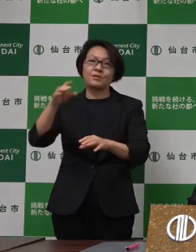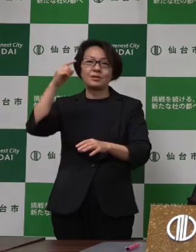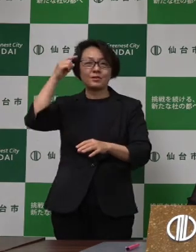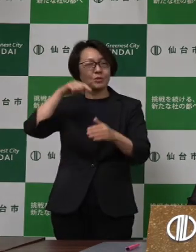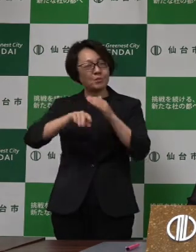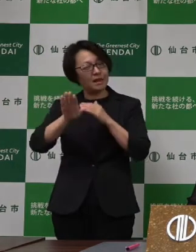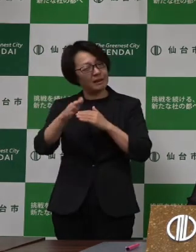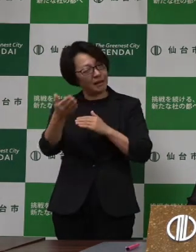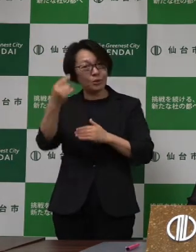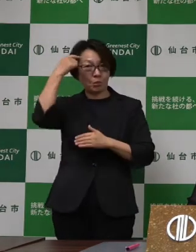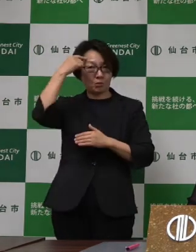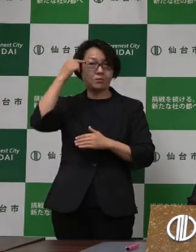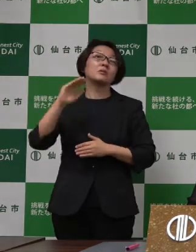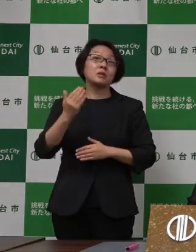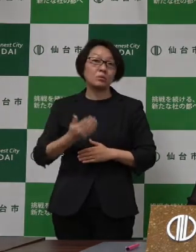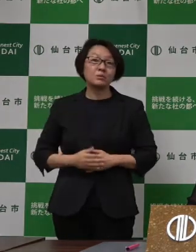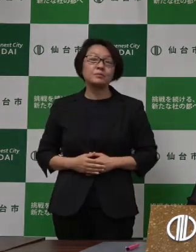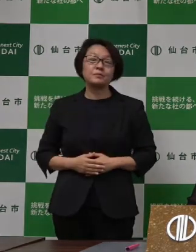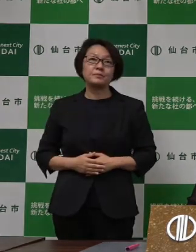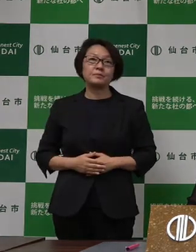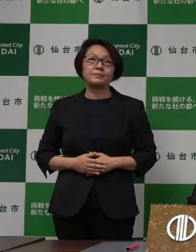です。ただ